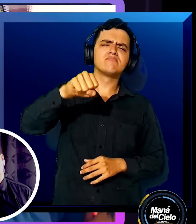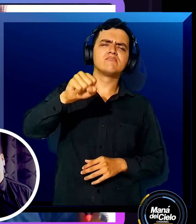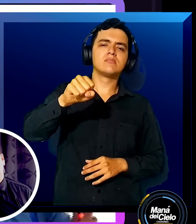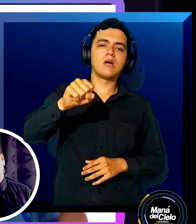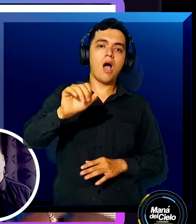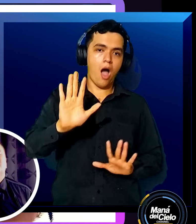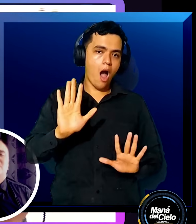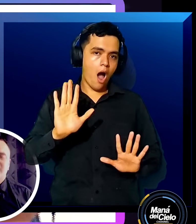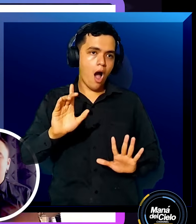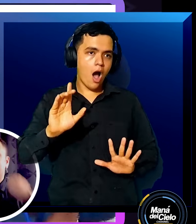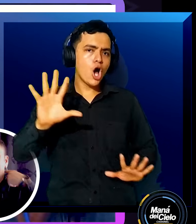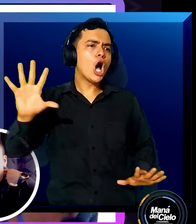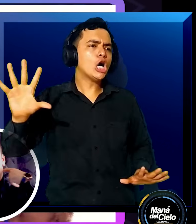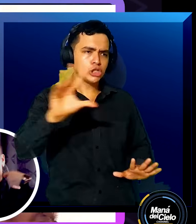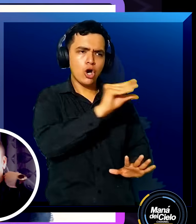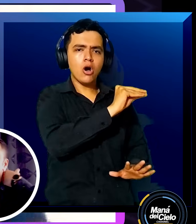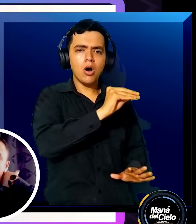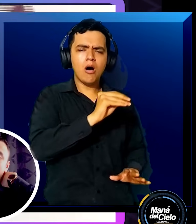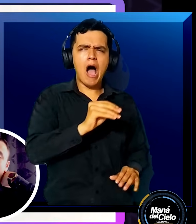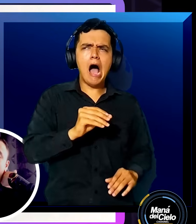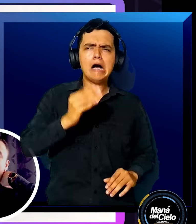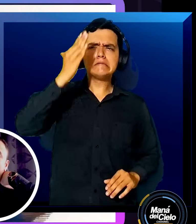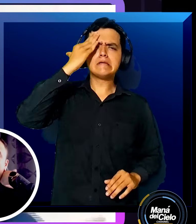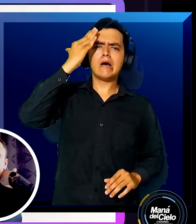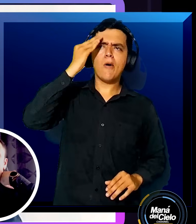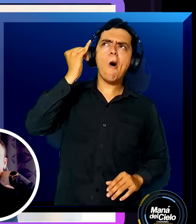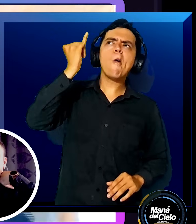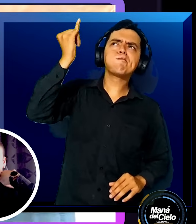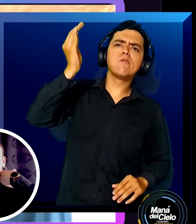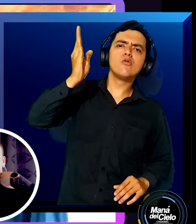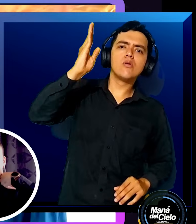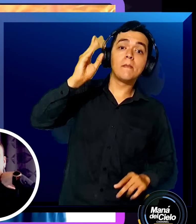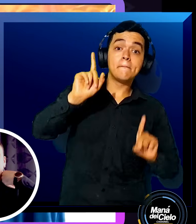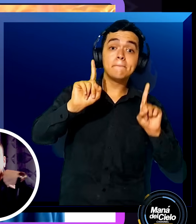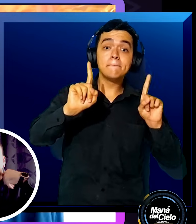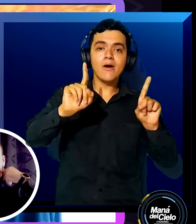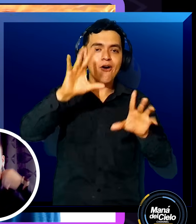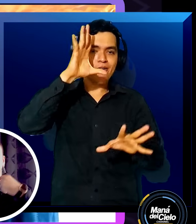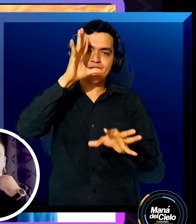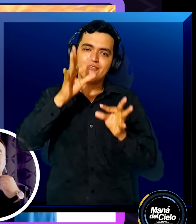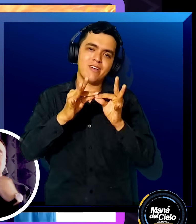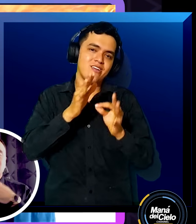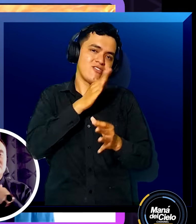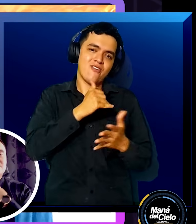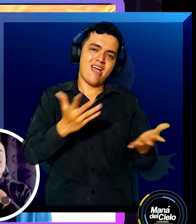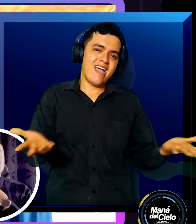todo, todo, todo. Apláudale.